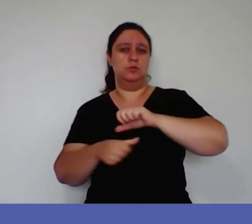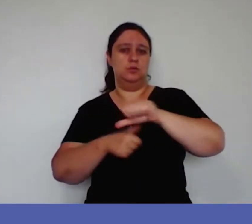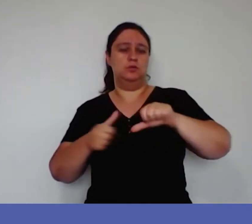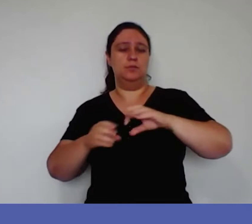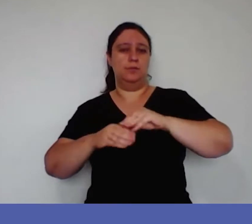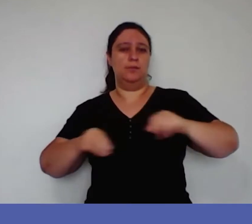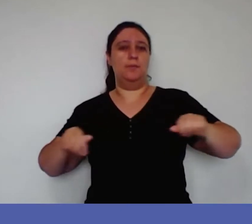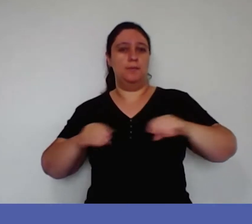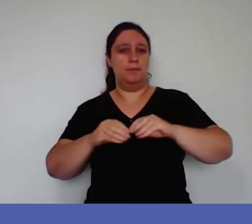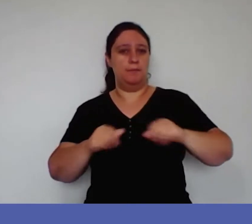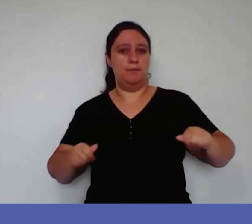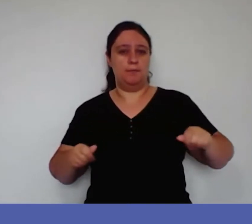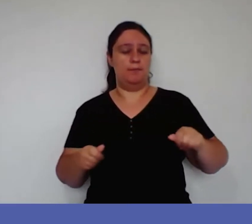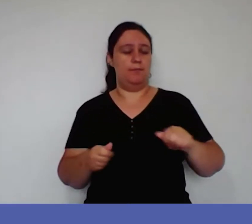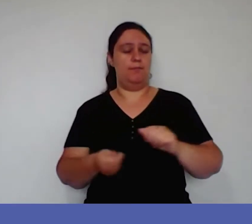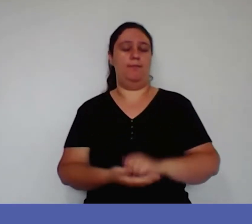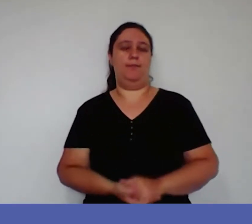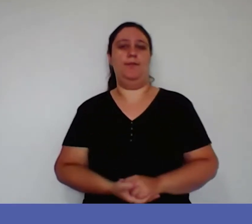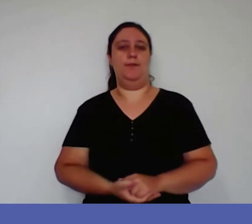mais nada.